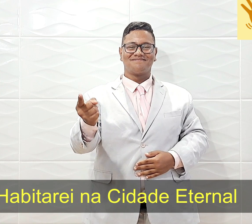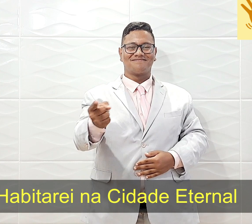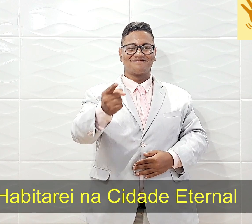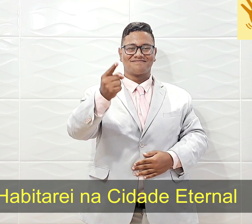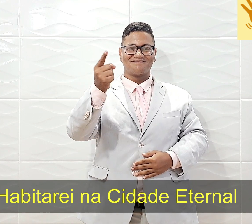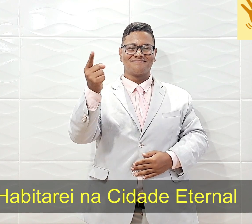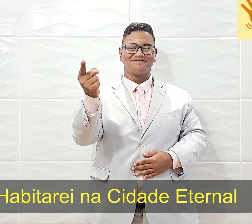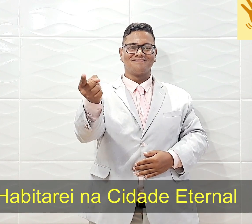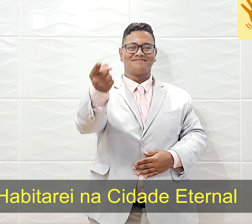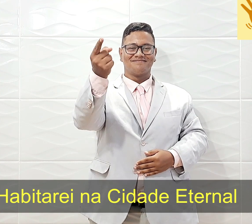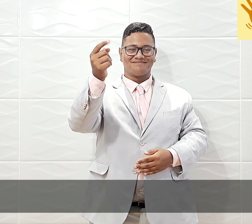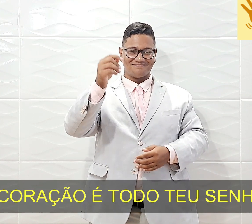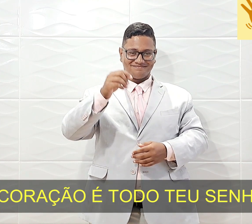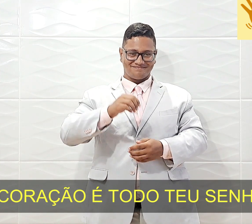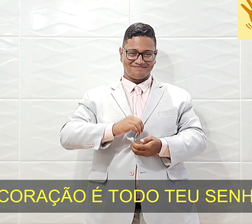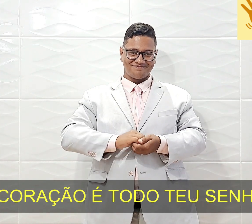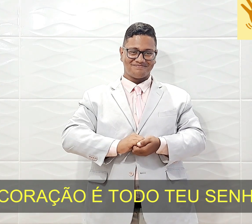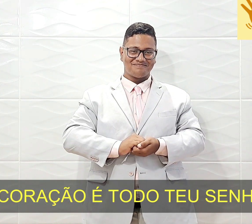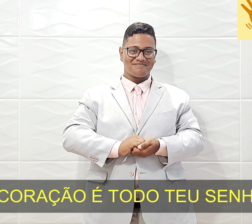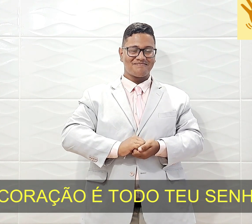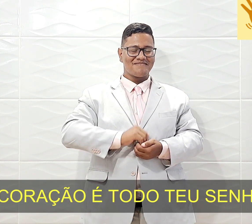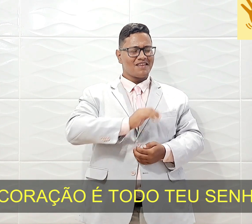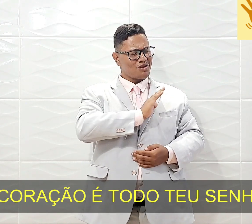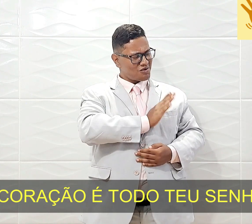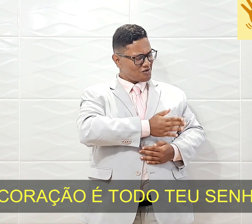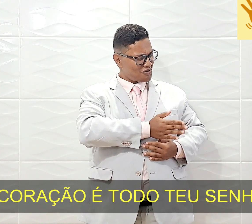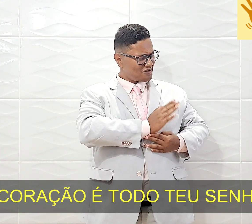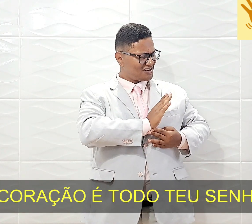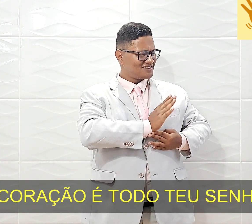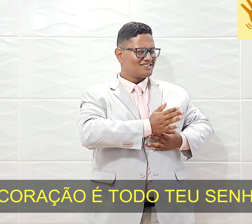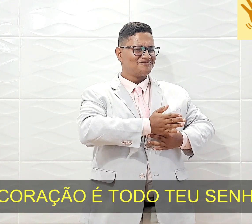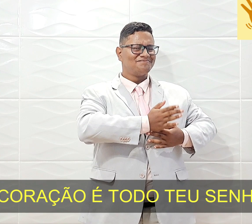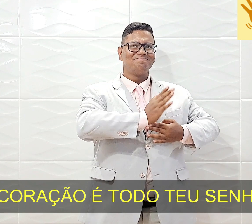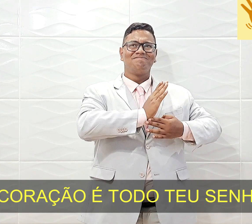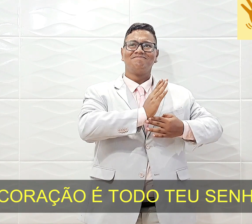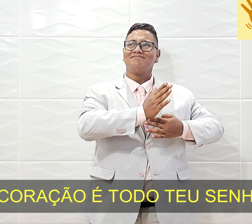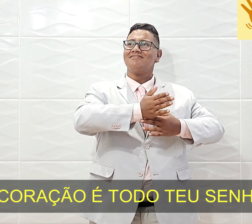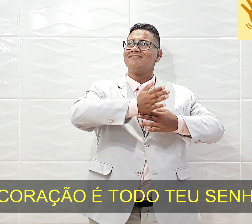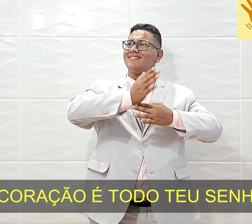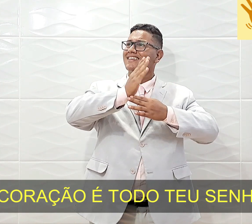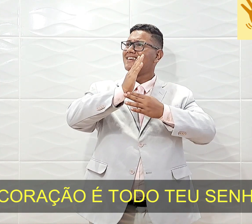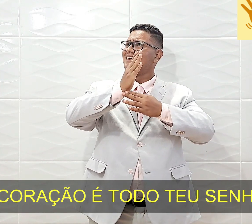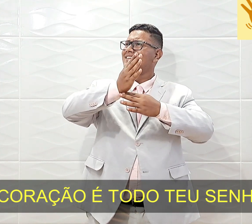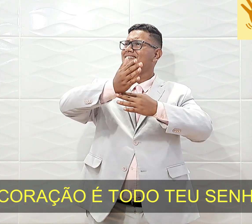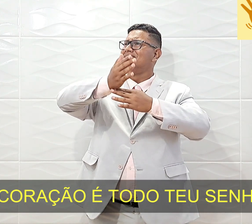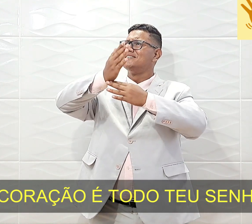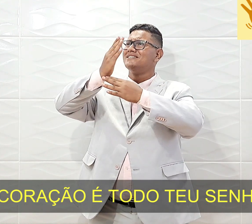Encerramento Ele é todo